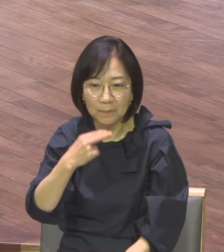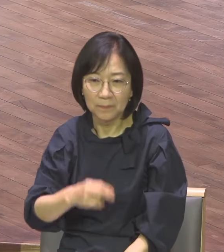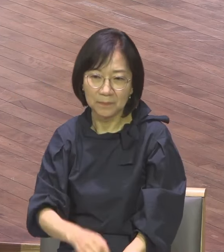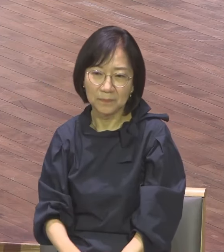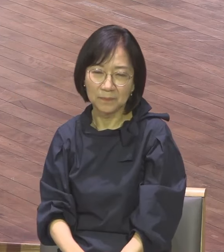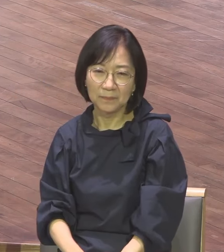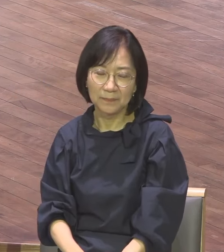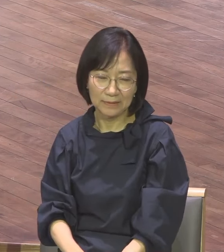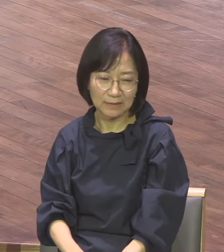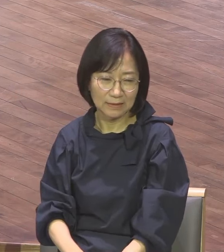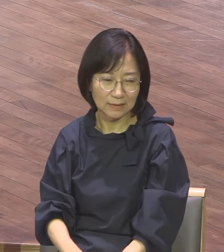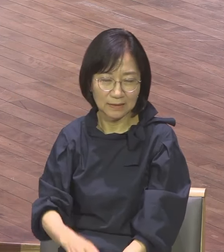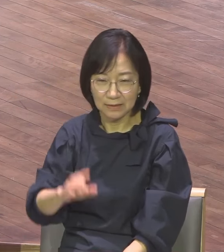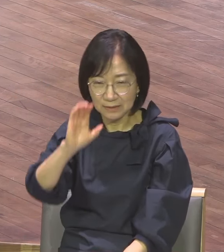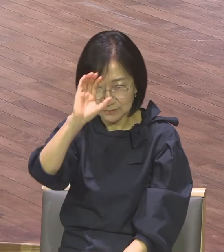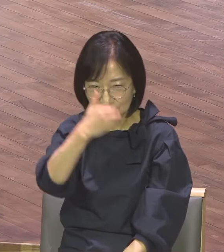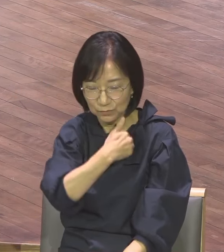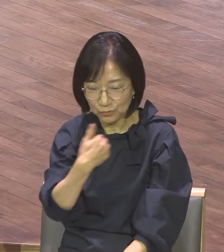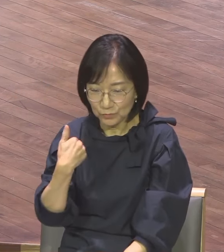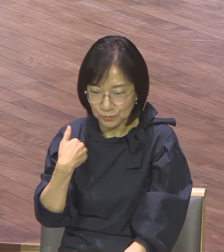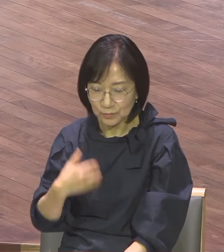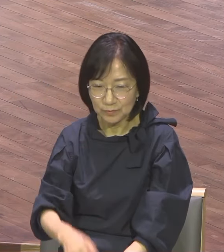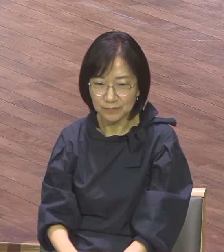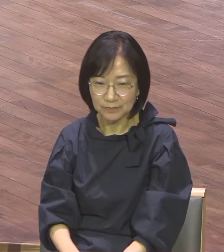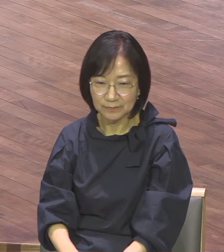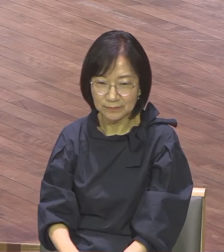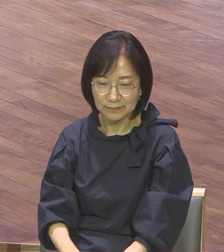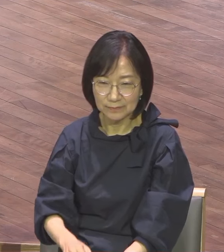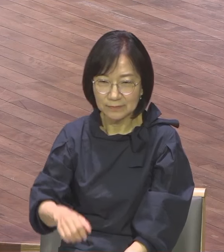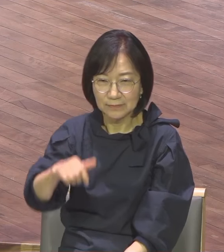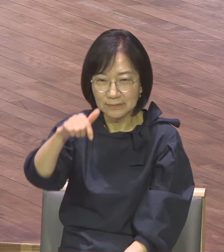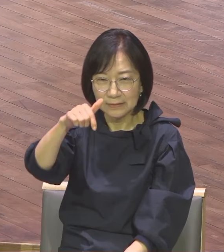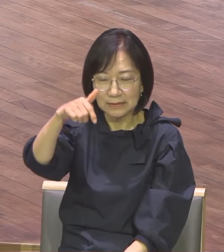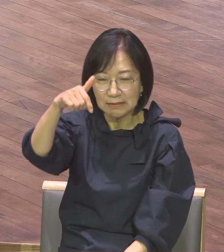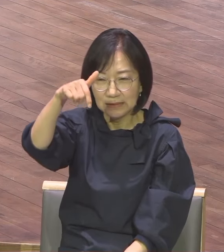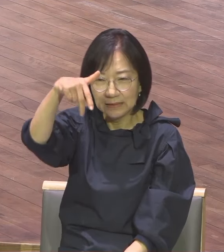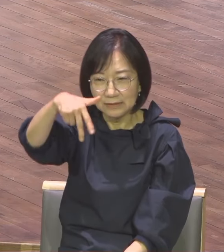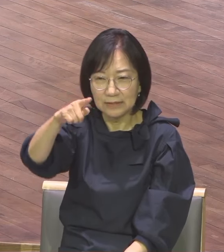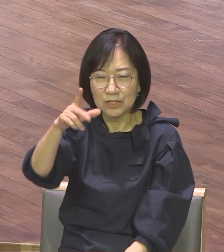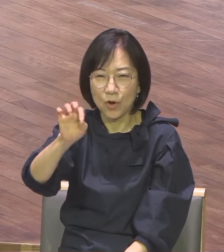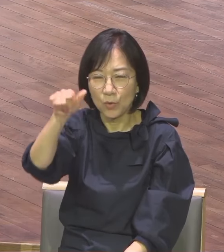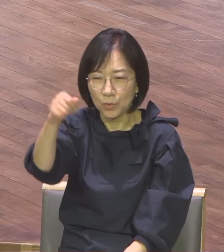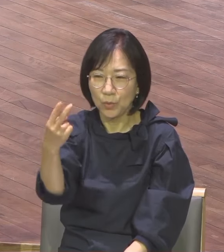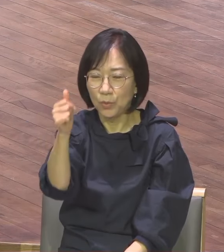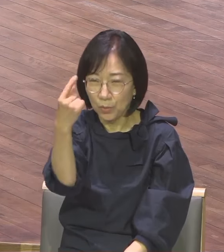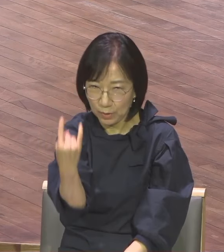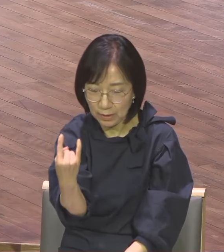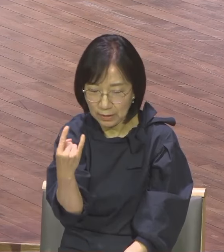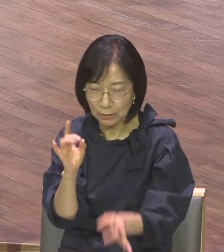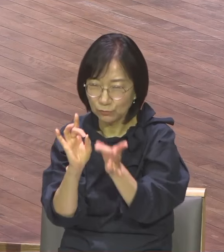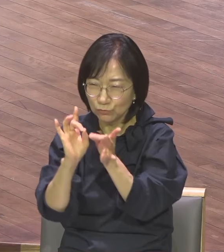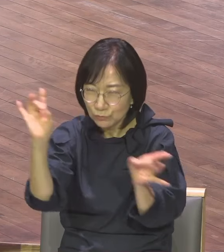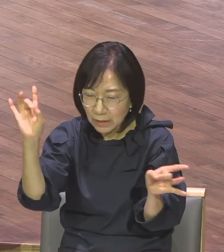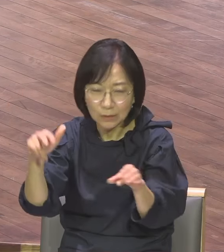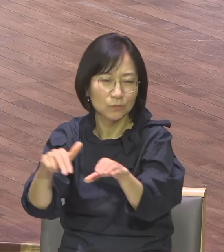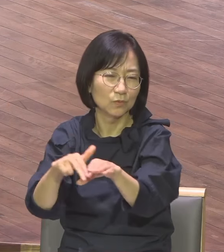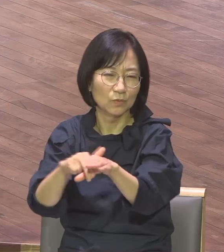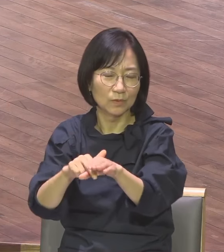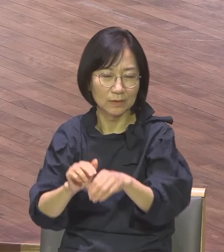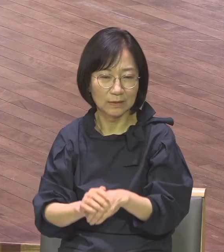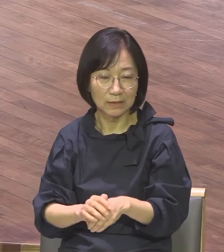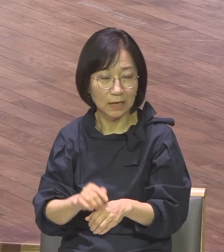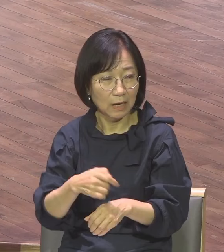정교회 천주교 그거밖에 없어요. 전부 다 우상 종교. 천주교 보세요. 형상이